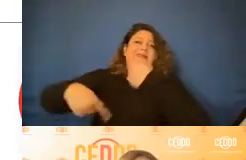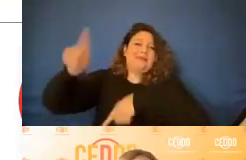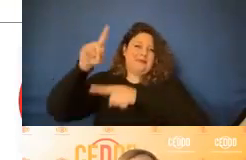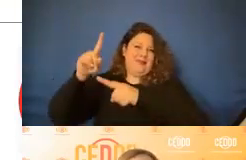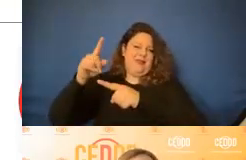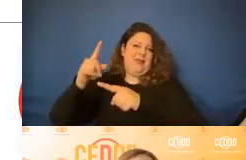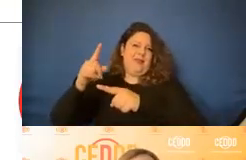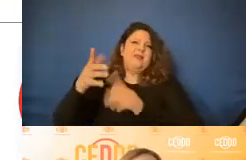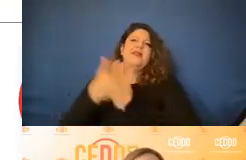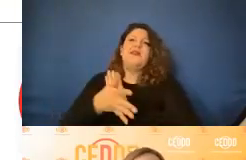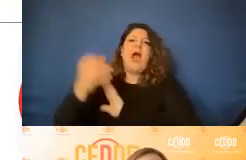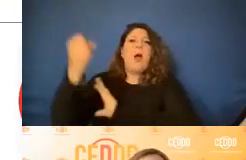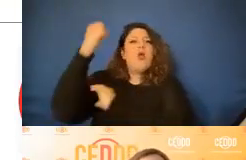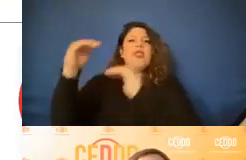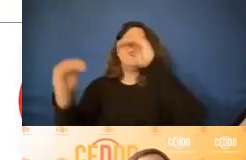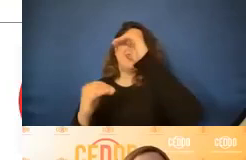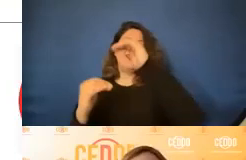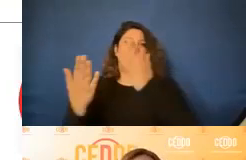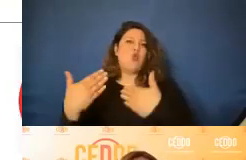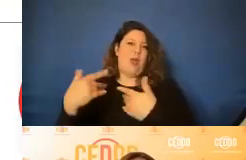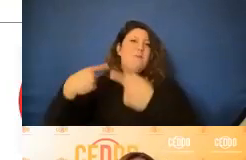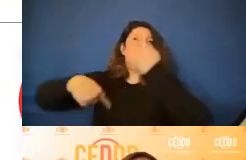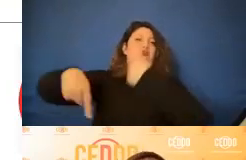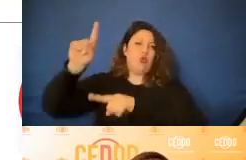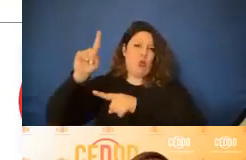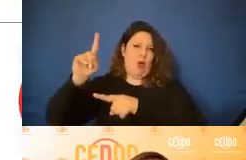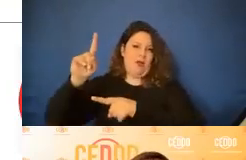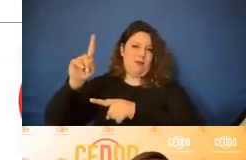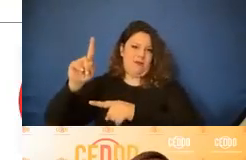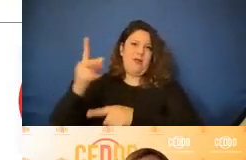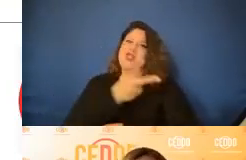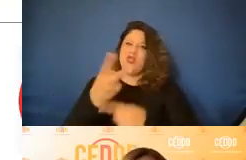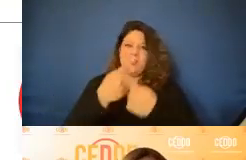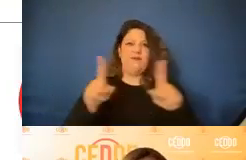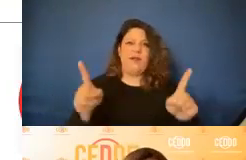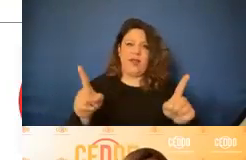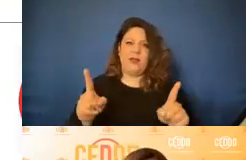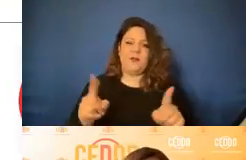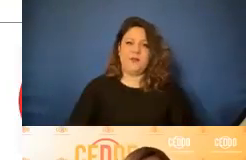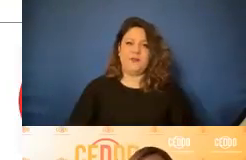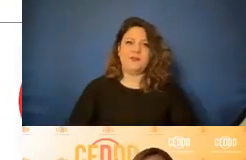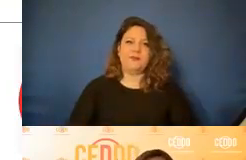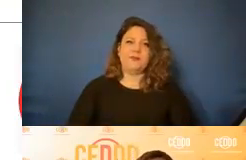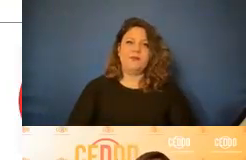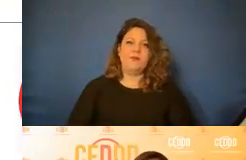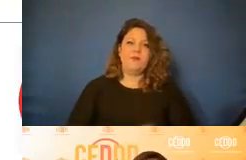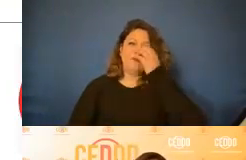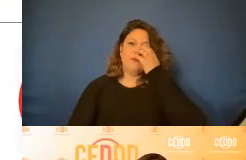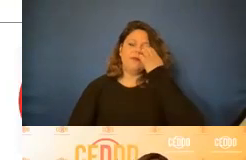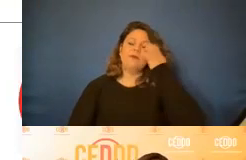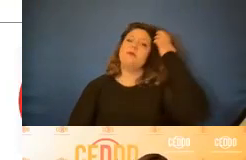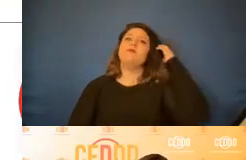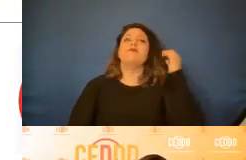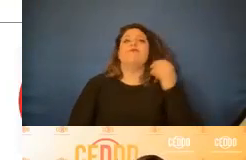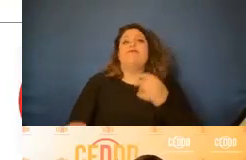de poder y sobre todo es puntual. La diferencia es el carácter también, o la más importante, el carácter puntual de uno y